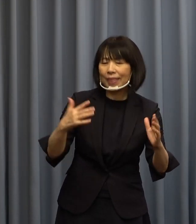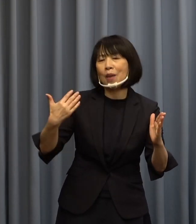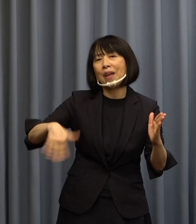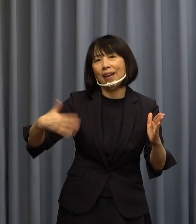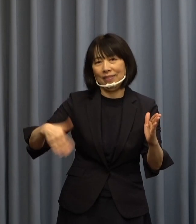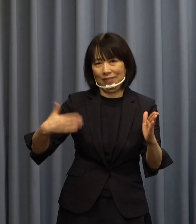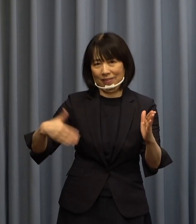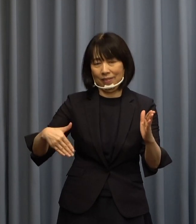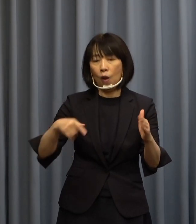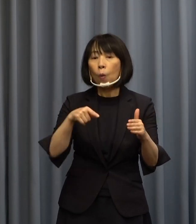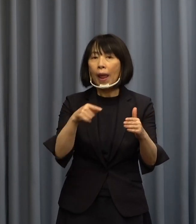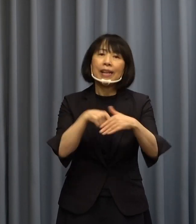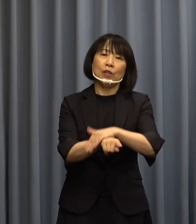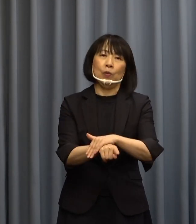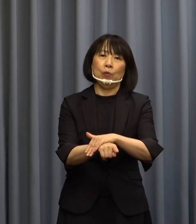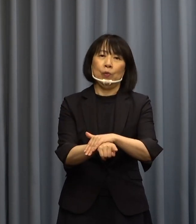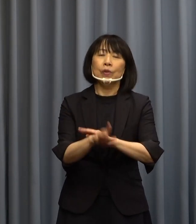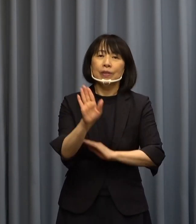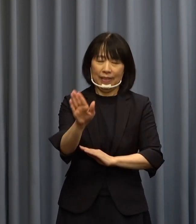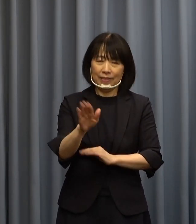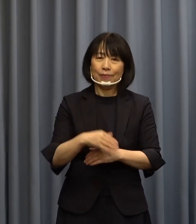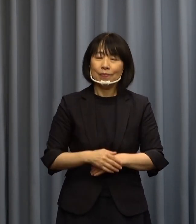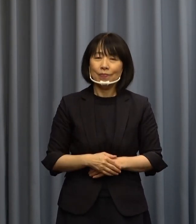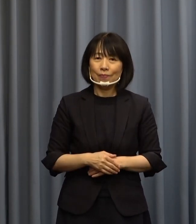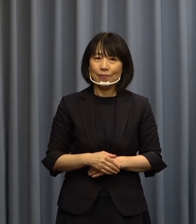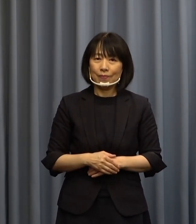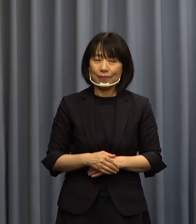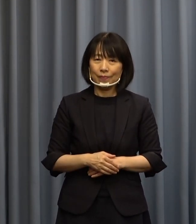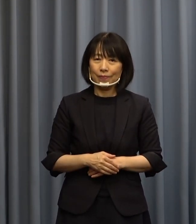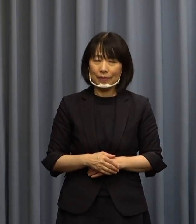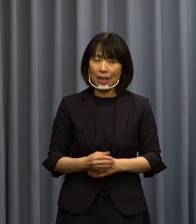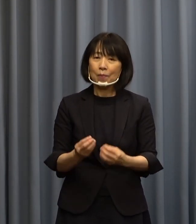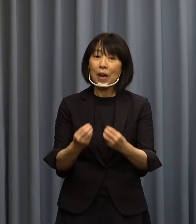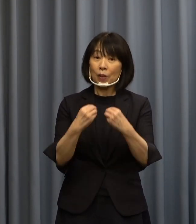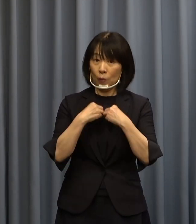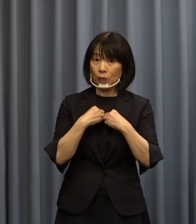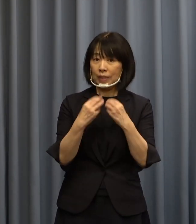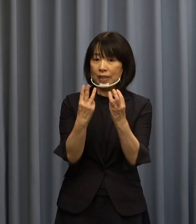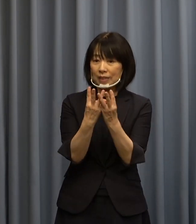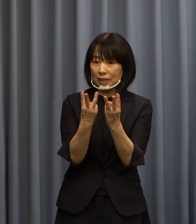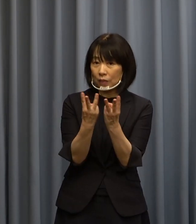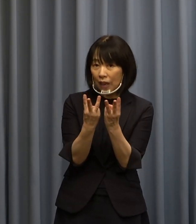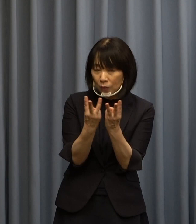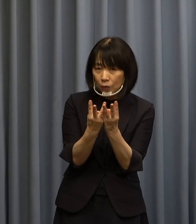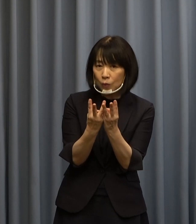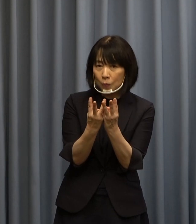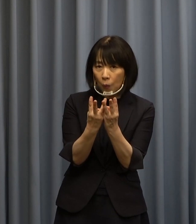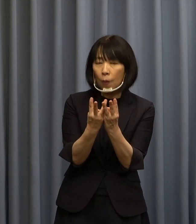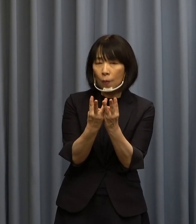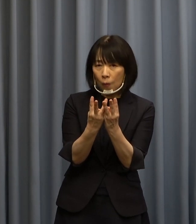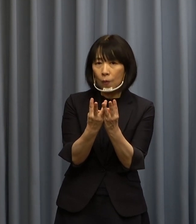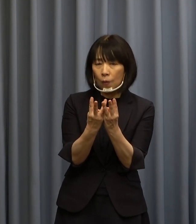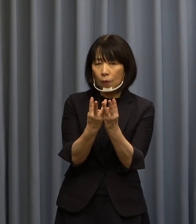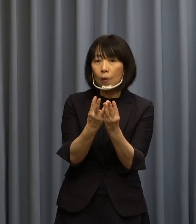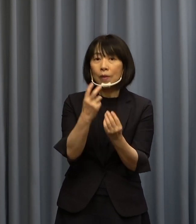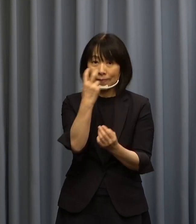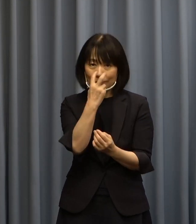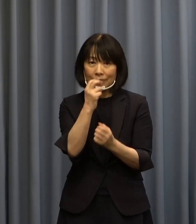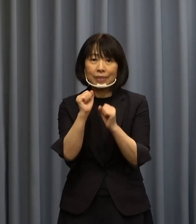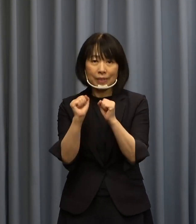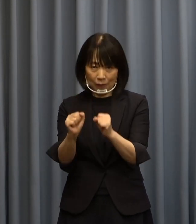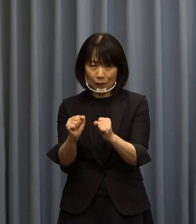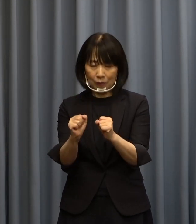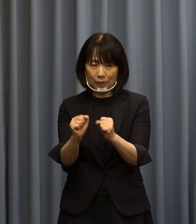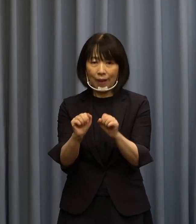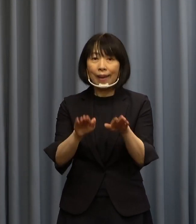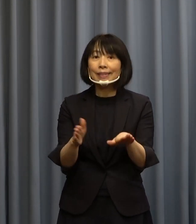一番大きなところであります。その中の一つとして陽性者数特に最近では病床の占有率